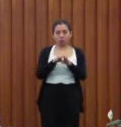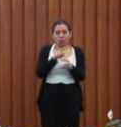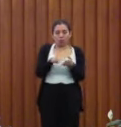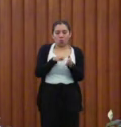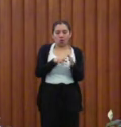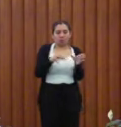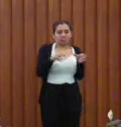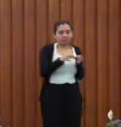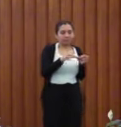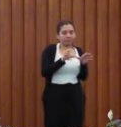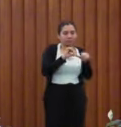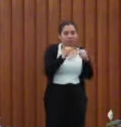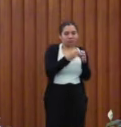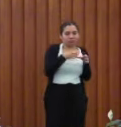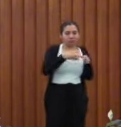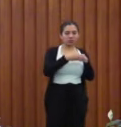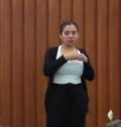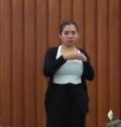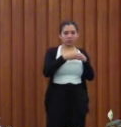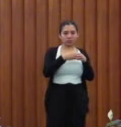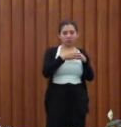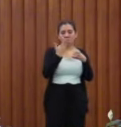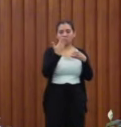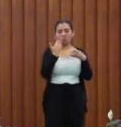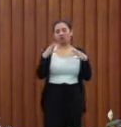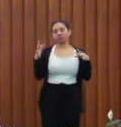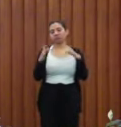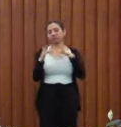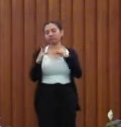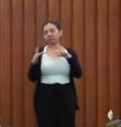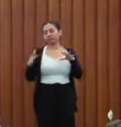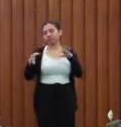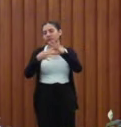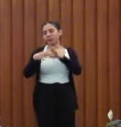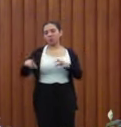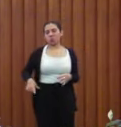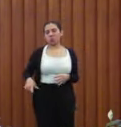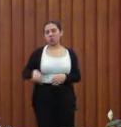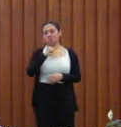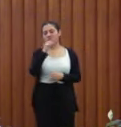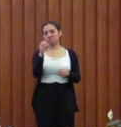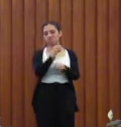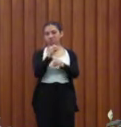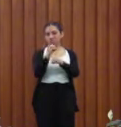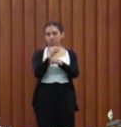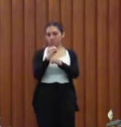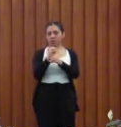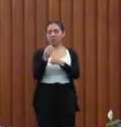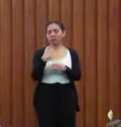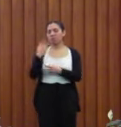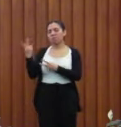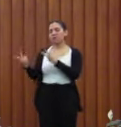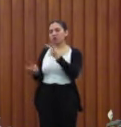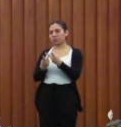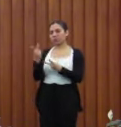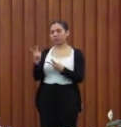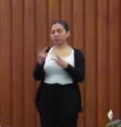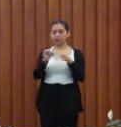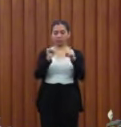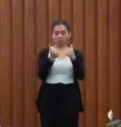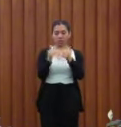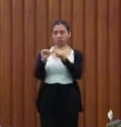espacios, ¿no? Entonces, mi primera pregunta sería, justo nada más, desde las asociaciones